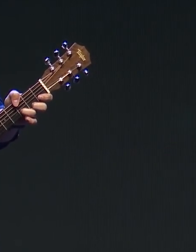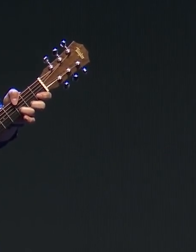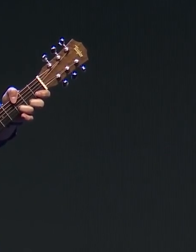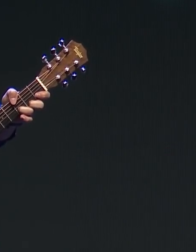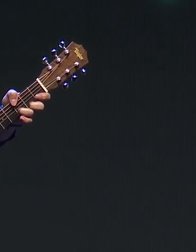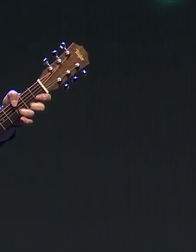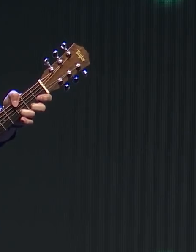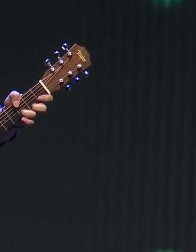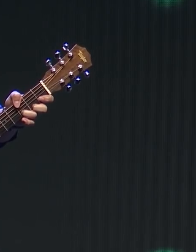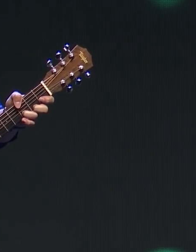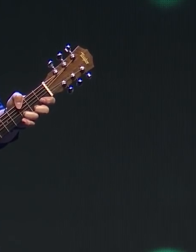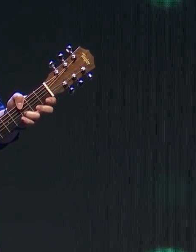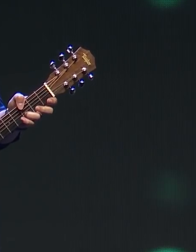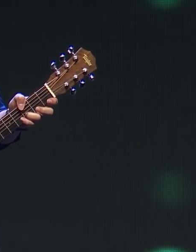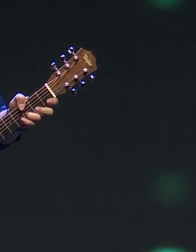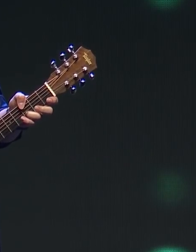Bantu diriku